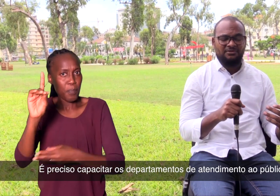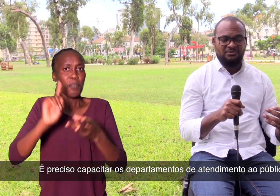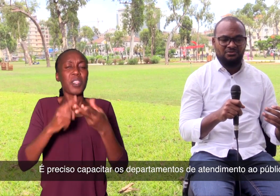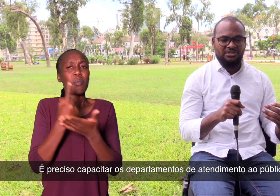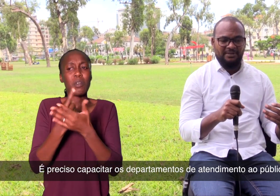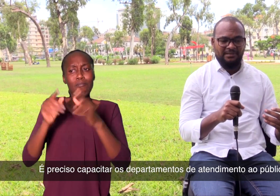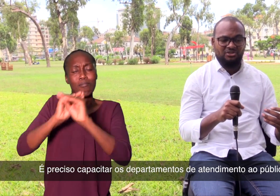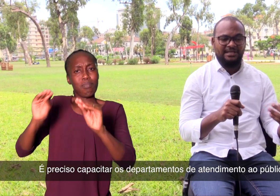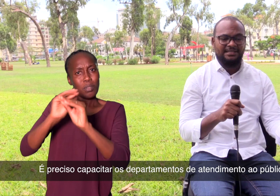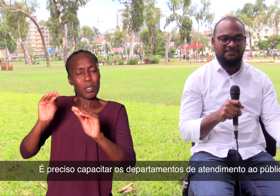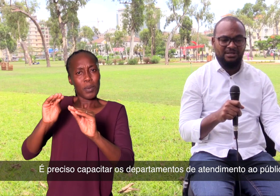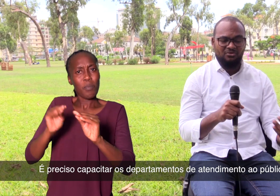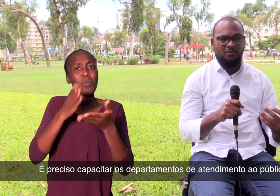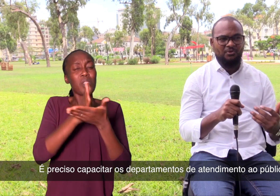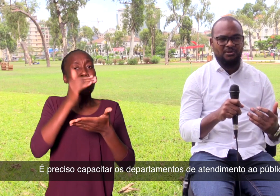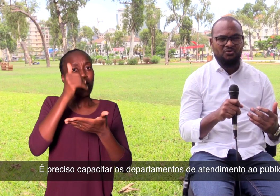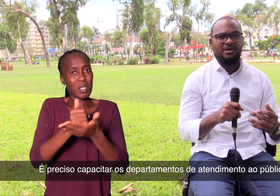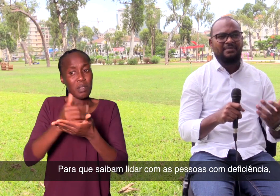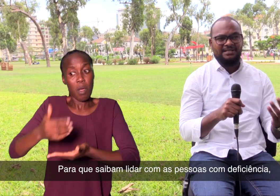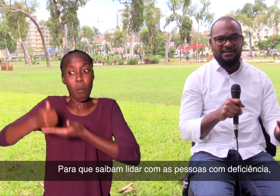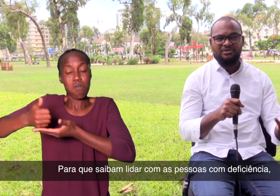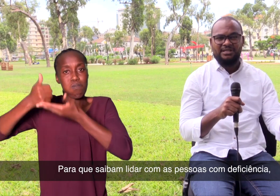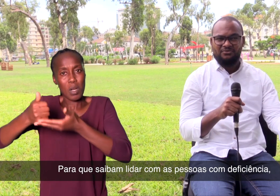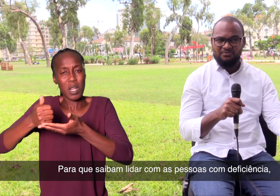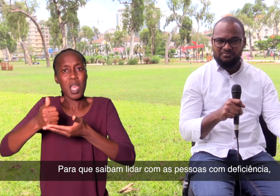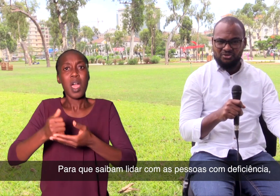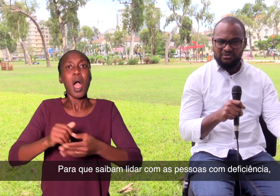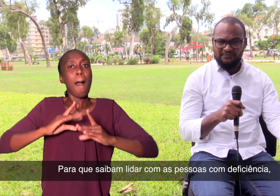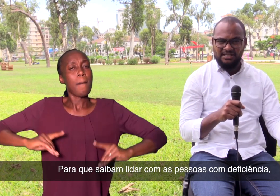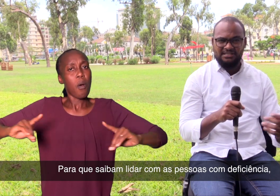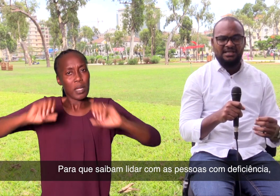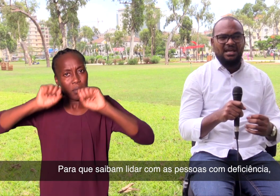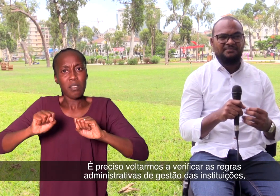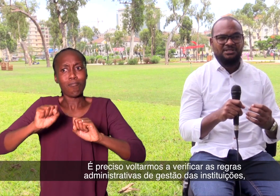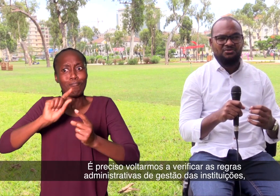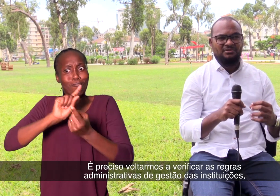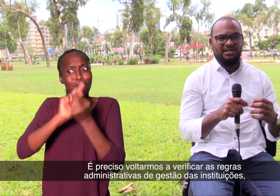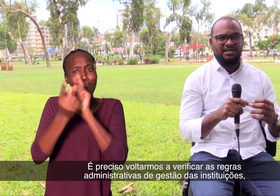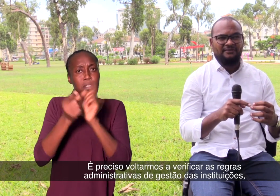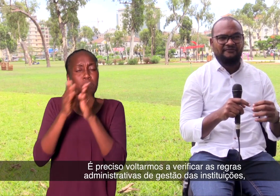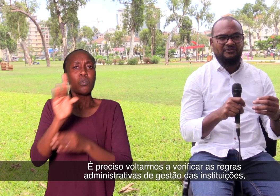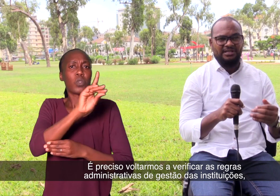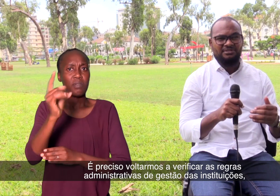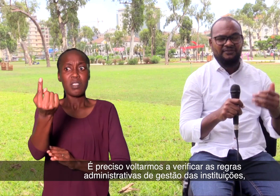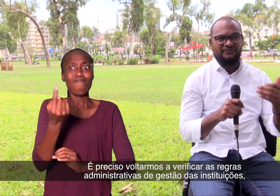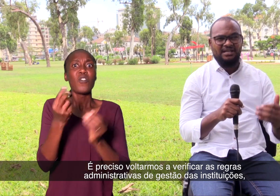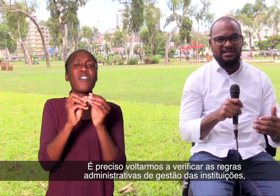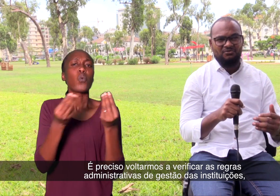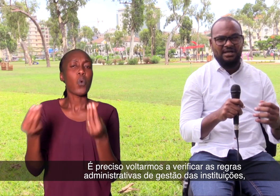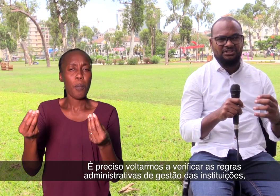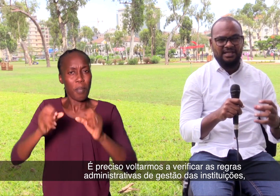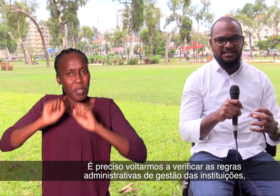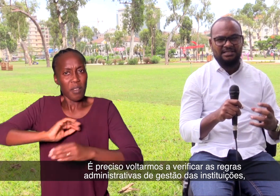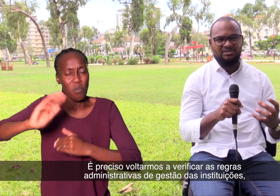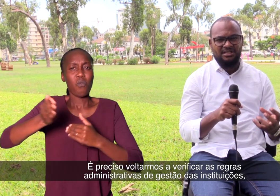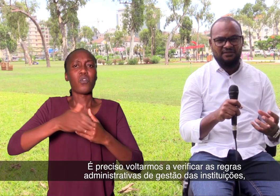os departamentos de atendimento ao público para que saibam lidar com pessoas com deficiência. É preciso voltarmos a verificar